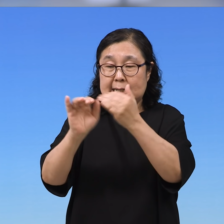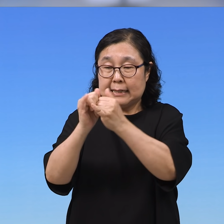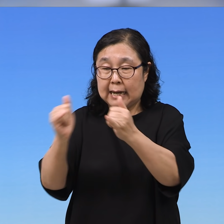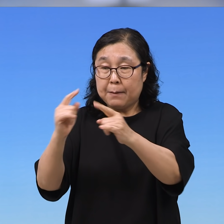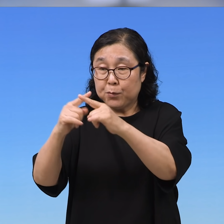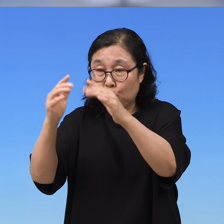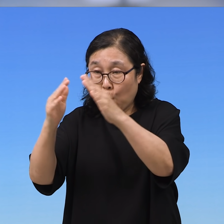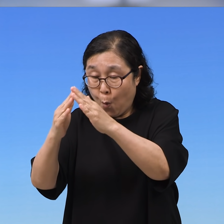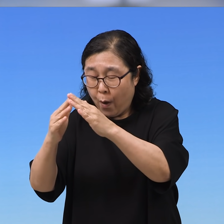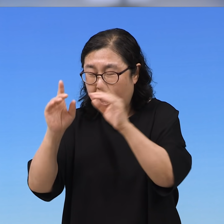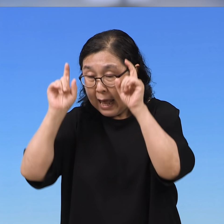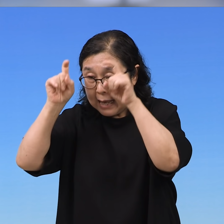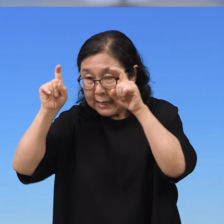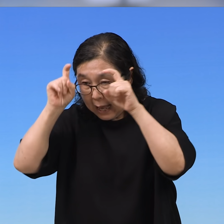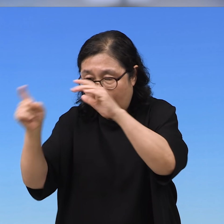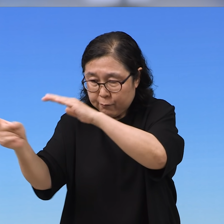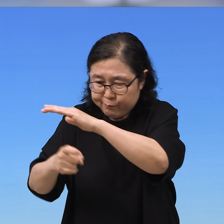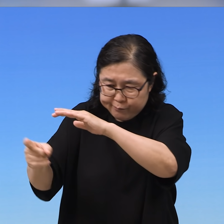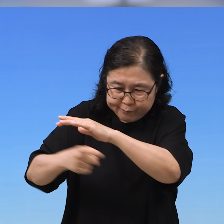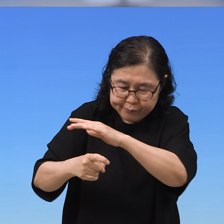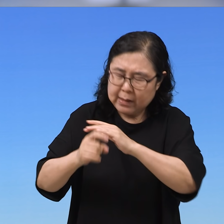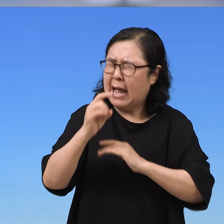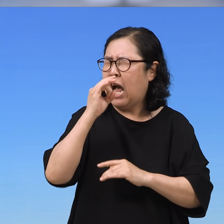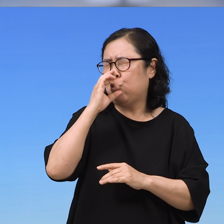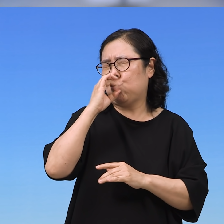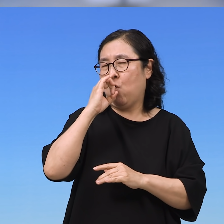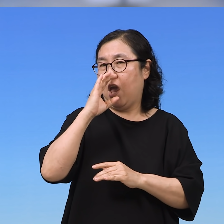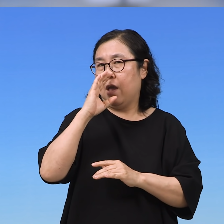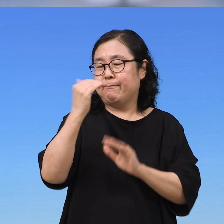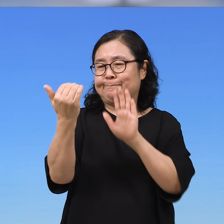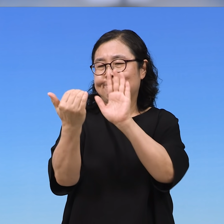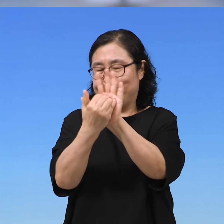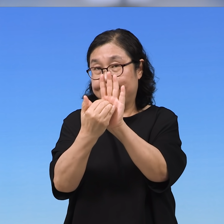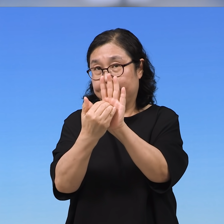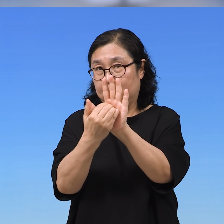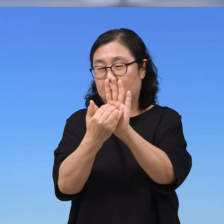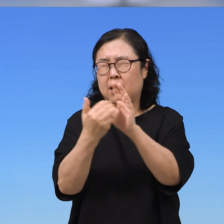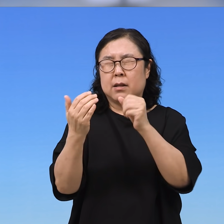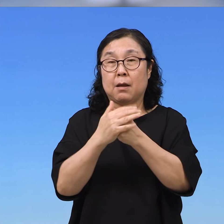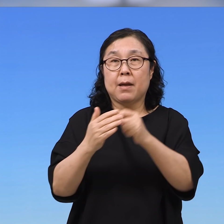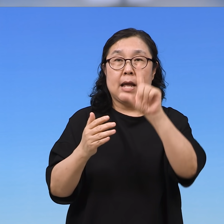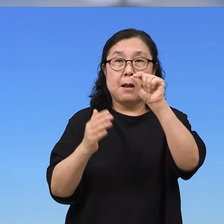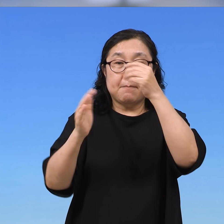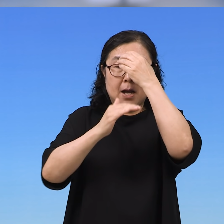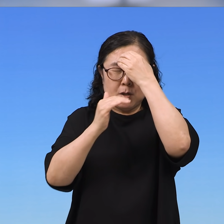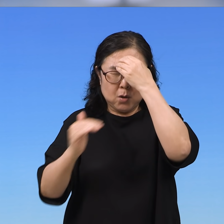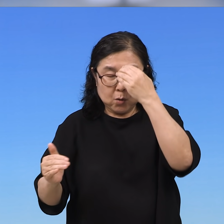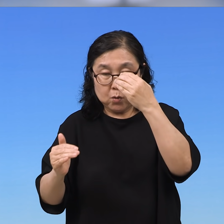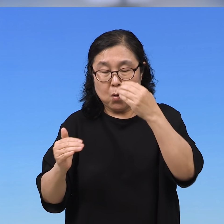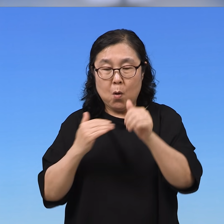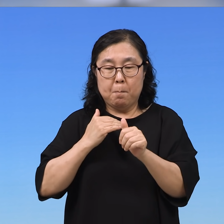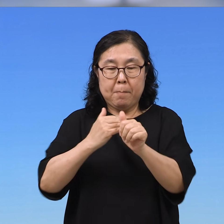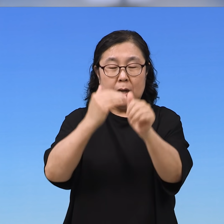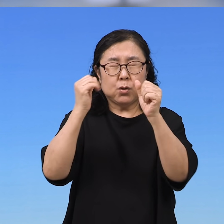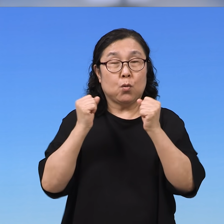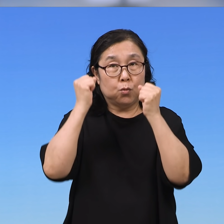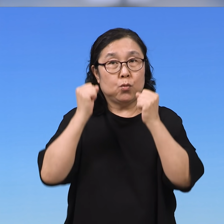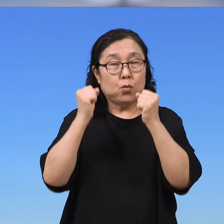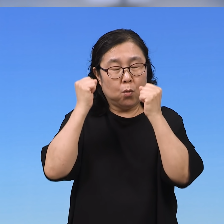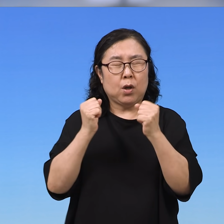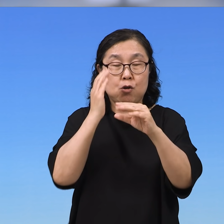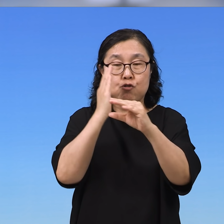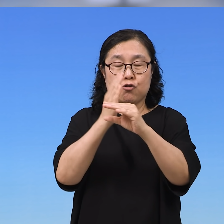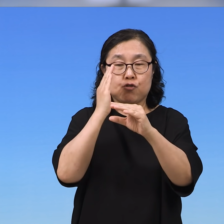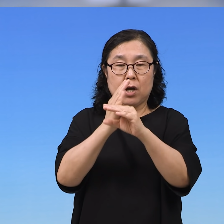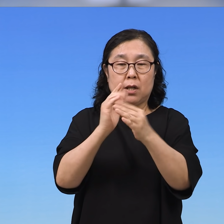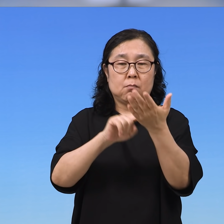교회 채우려고 양도둑질하면 안 된다. 그래서 여러분, 1만 성도 파송 운동이 중간에 툭 나온 거 아닙니다.